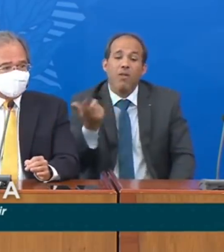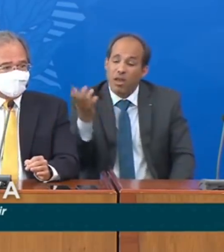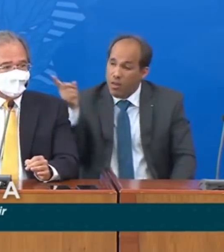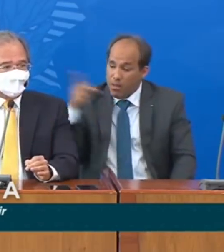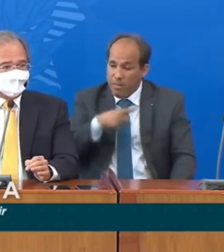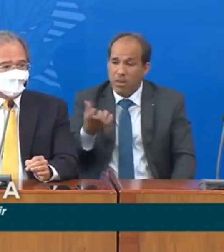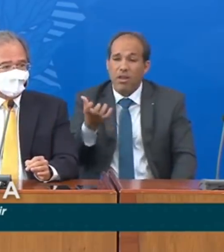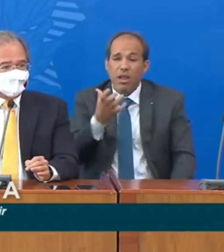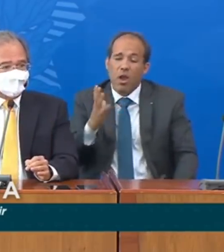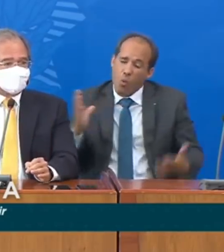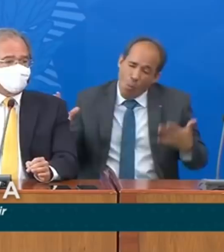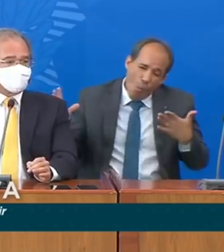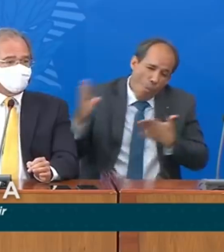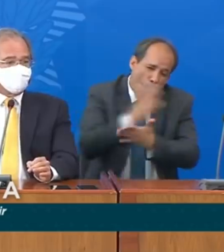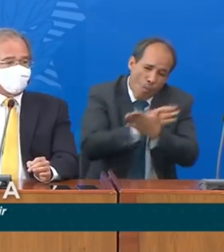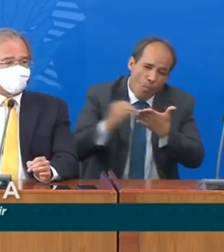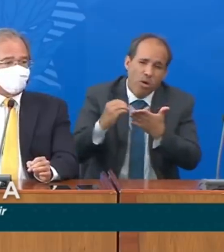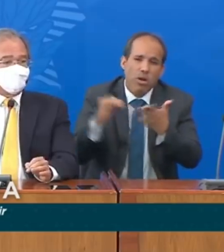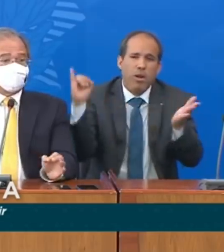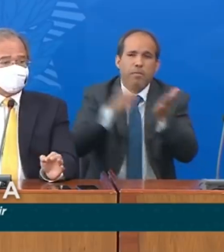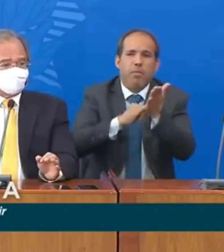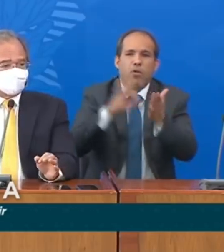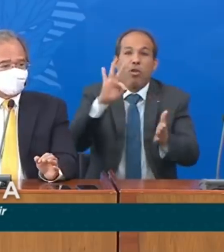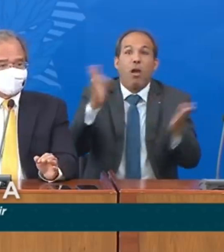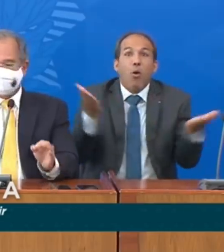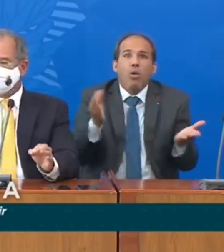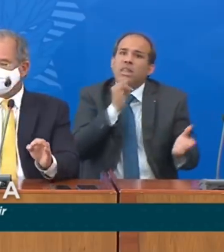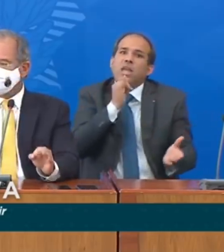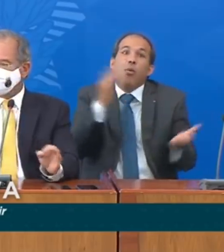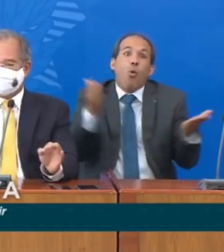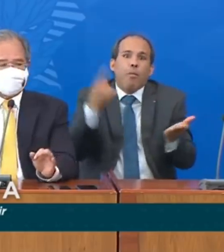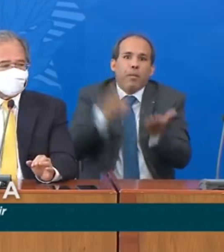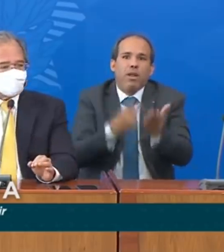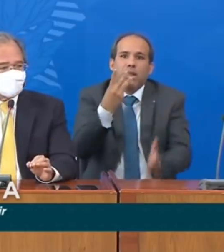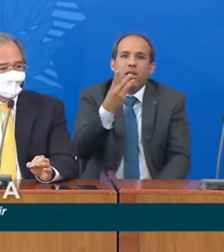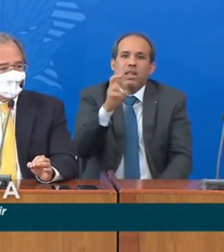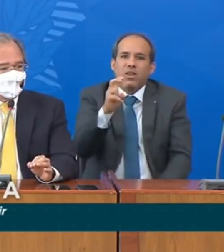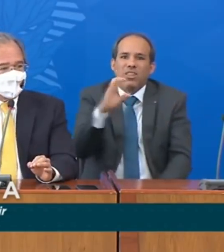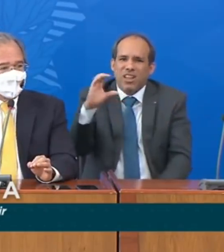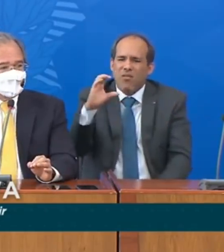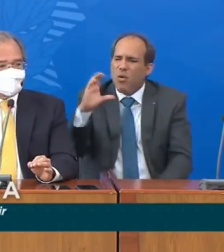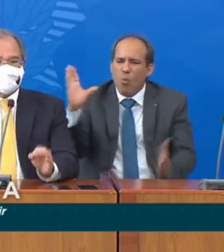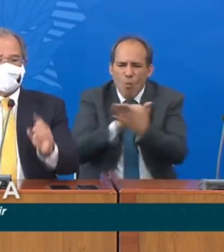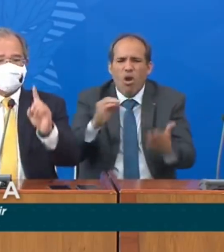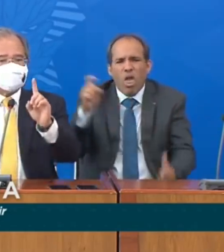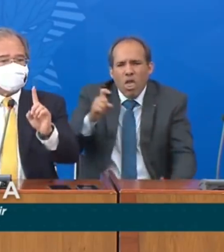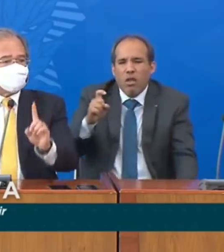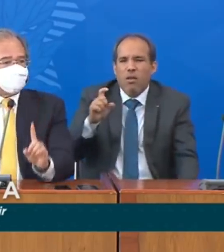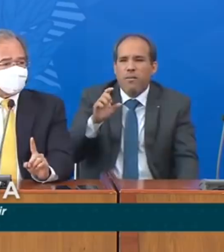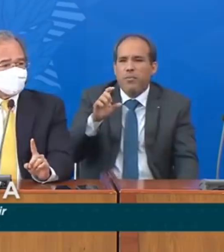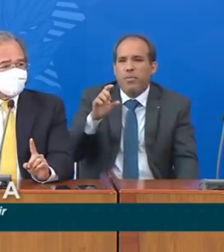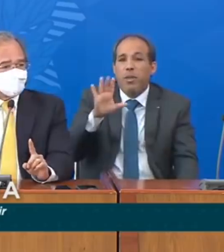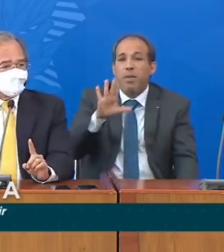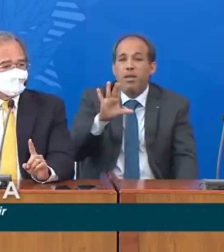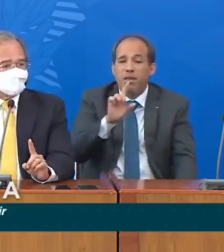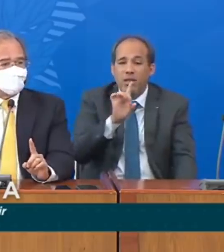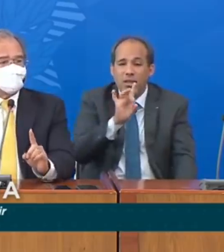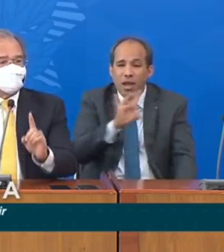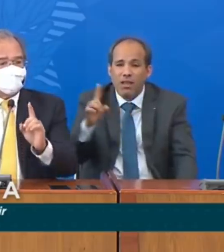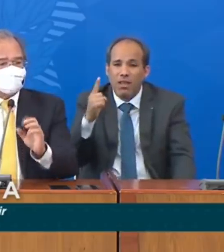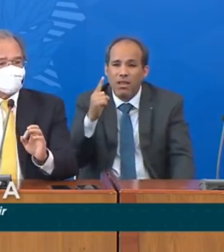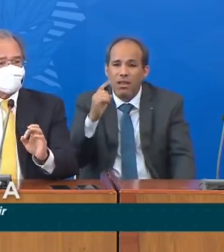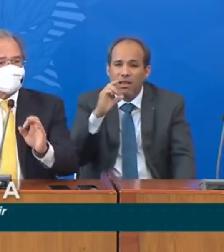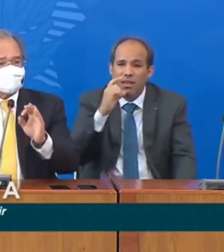zerar esse imposto federal. Hoje, 35 centavos. Só que cada centavo